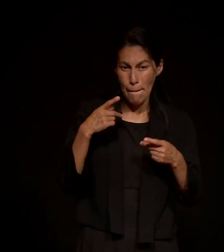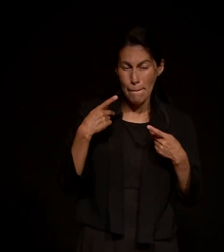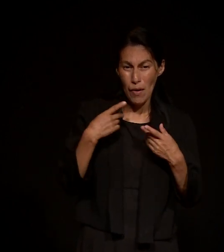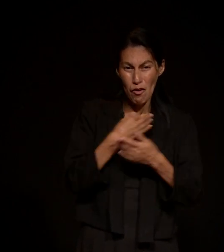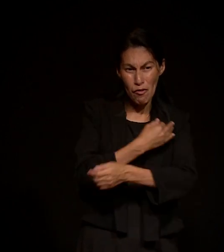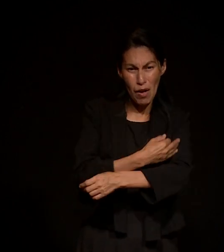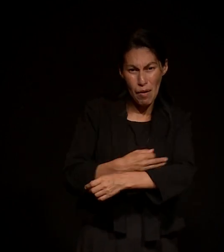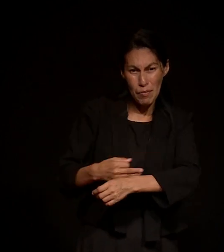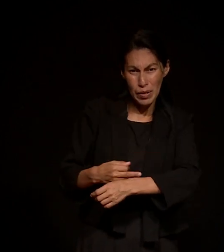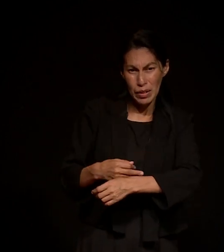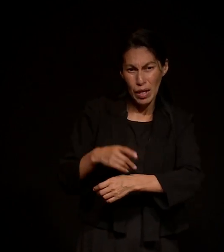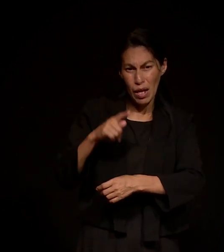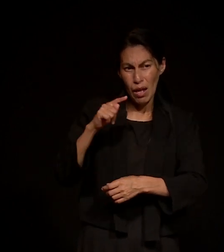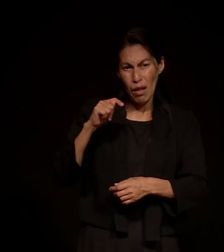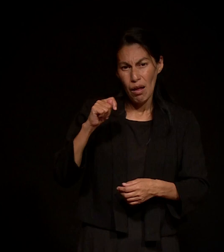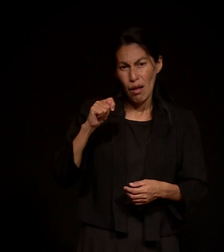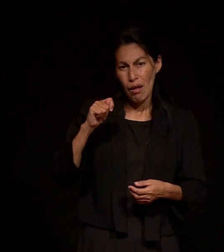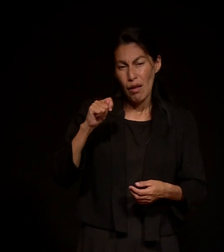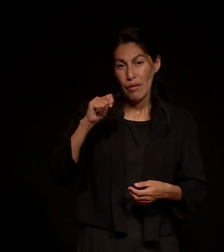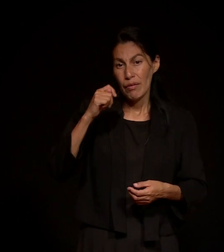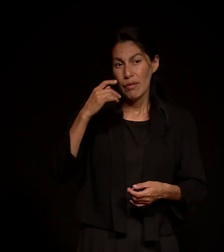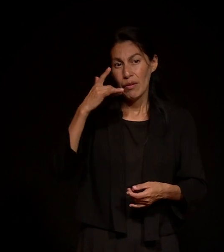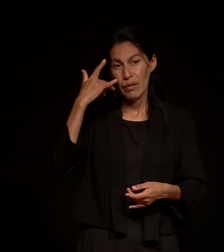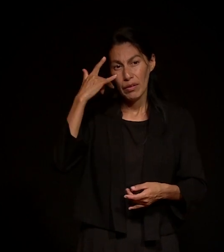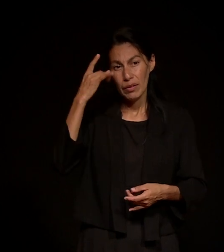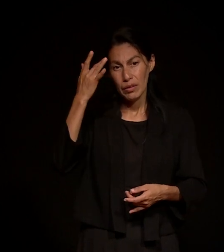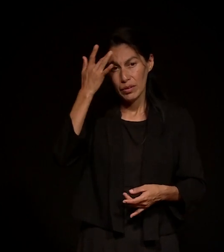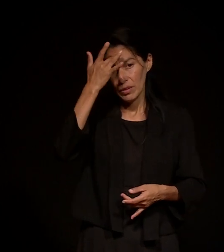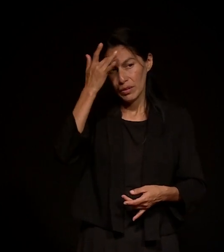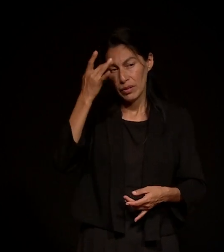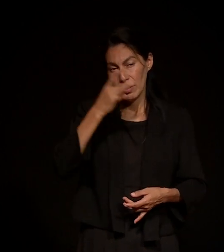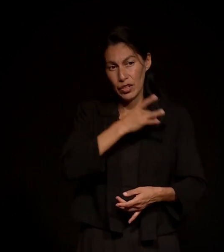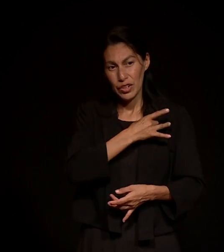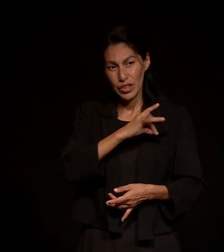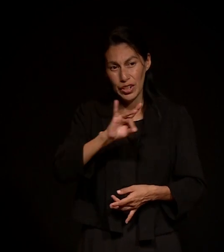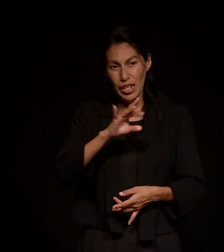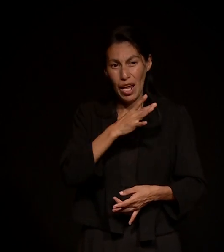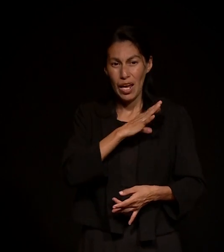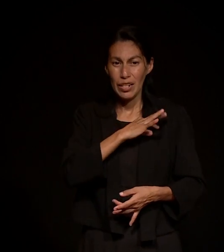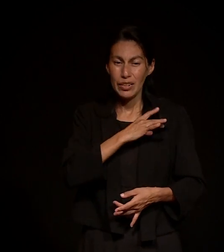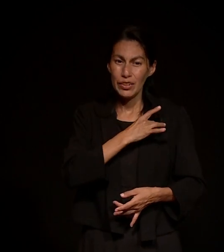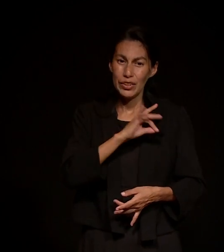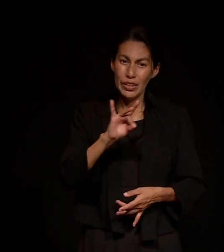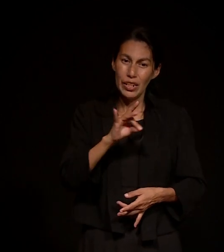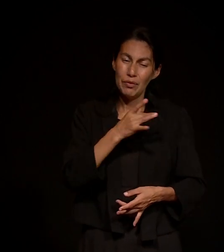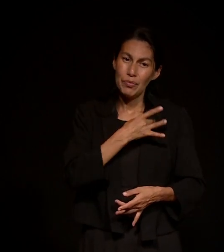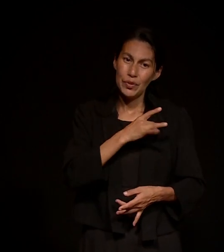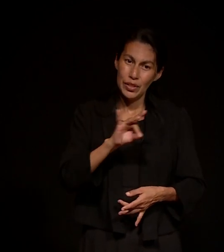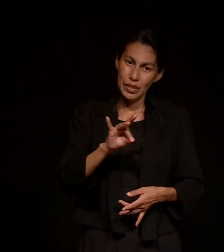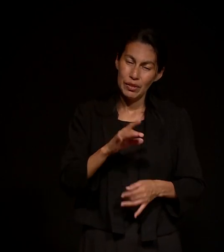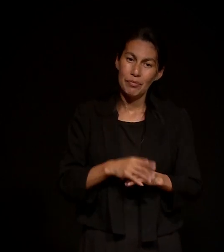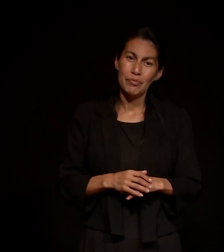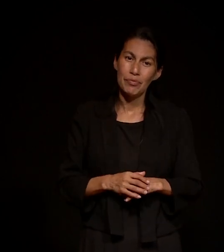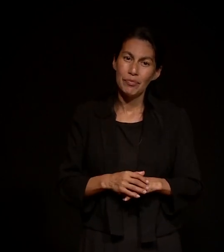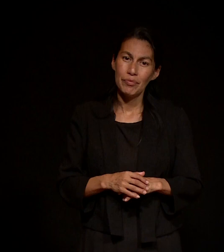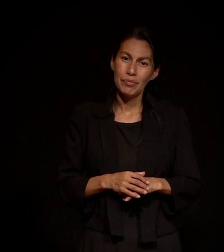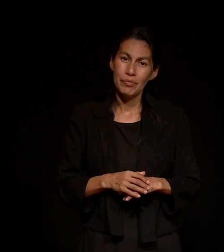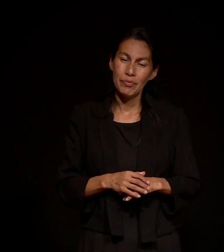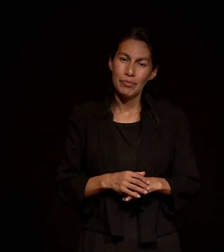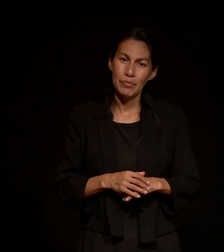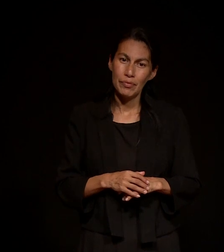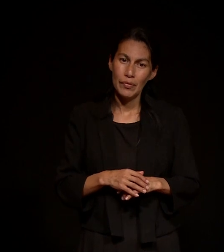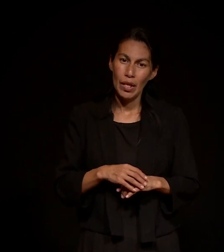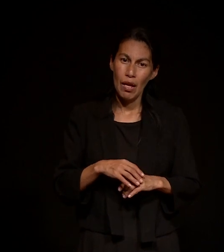familia Toistán, desde Santiago de Chile, por favor. Mira, desde allá nos están mirando, desde Santiago de